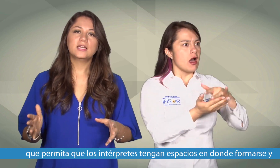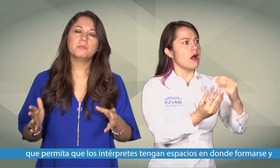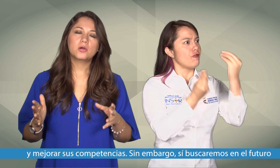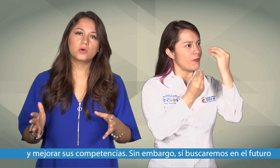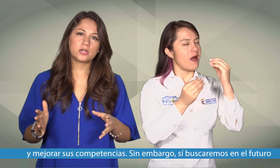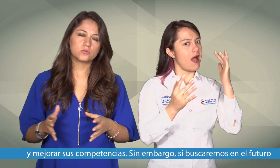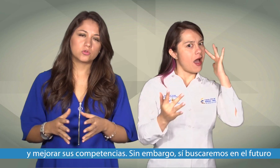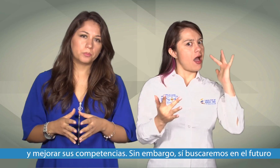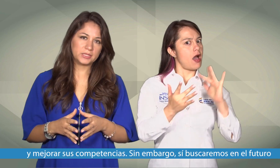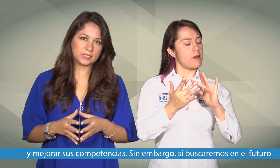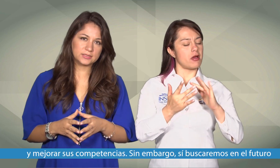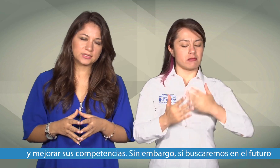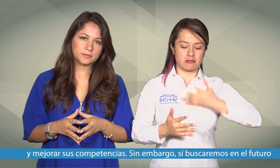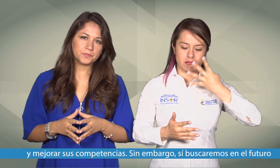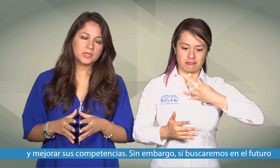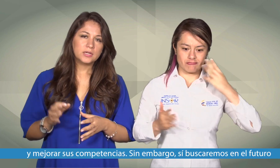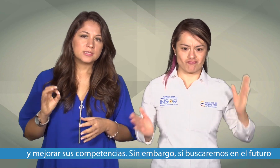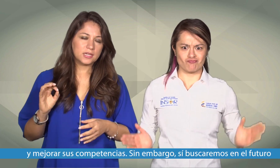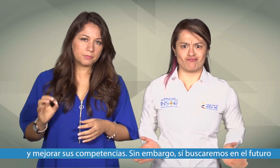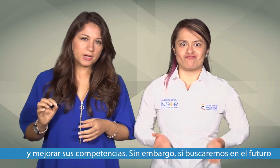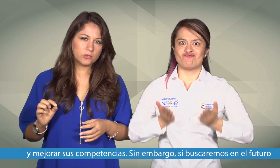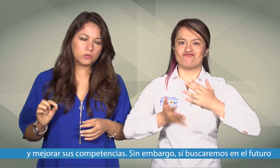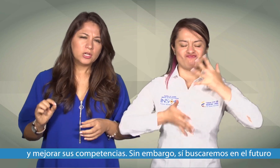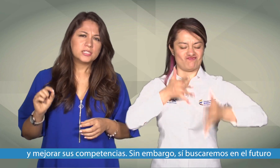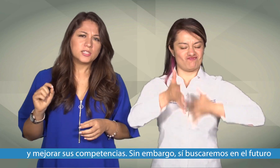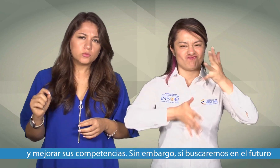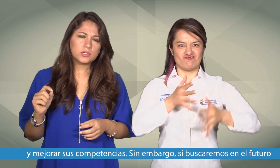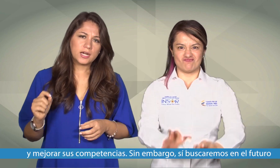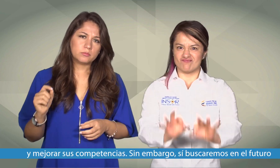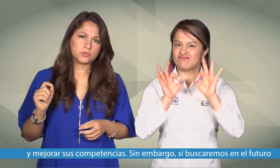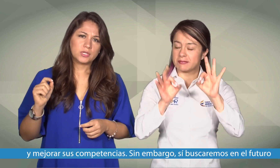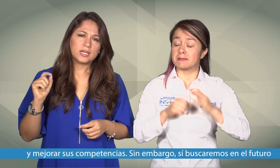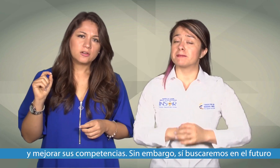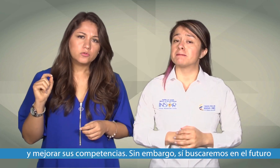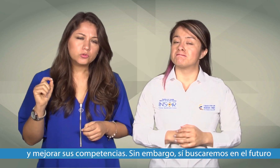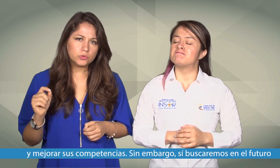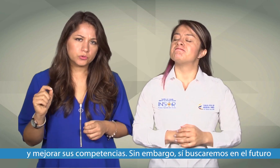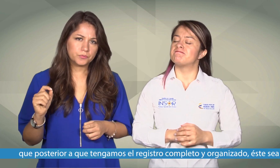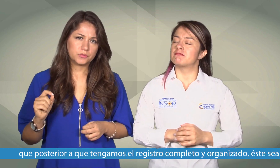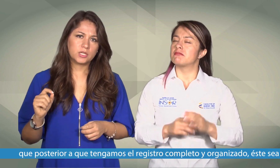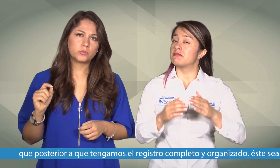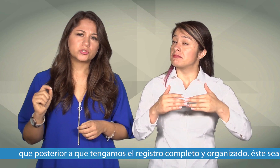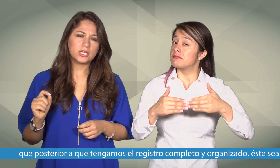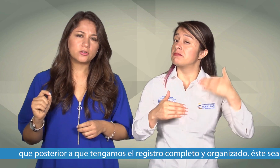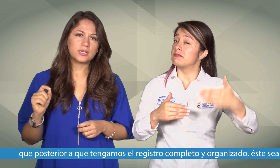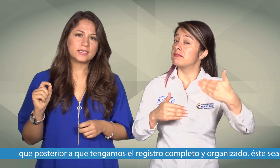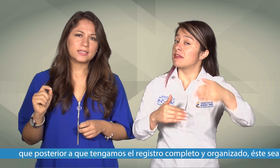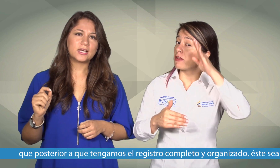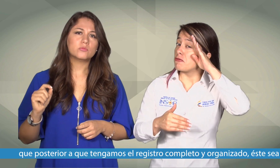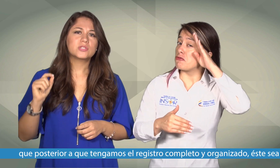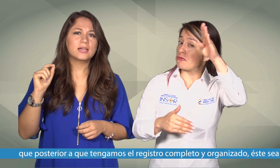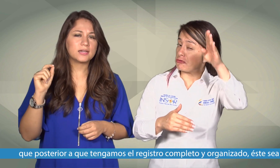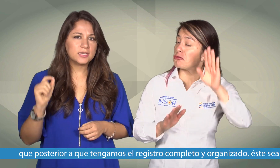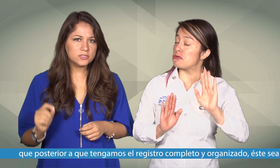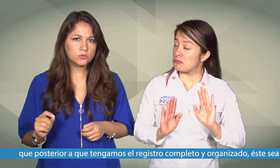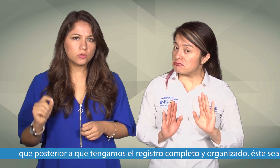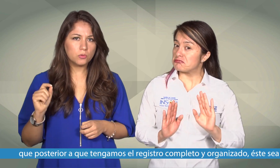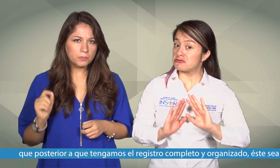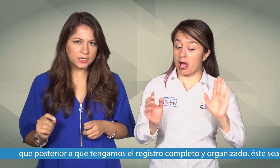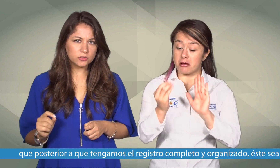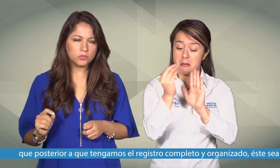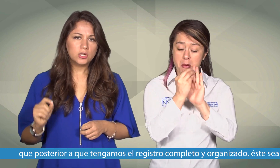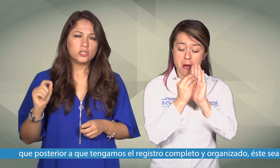formarse y mejorar sus competencias. Sin embargo, sí buscaremos en el futuro que posterior a que tengamos el